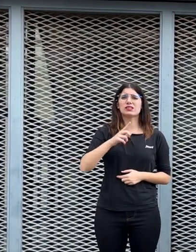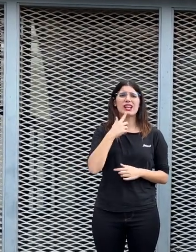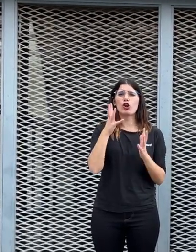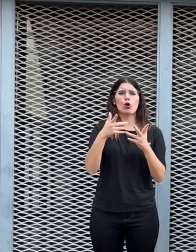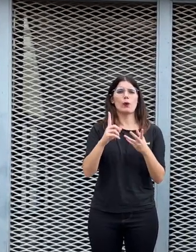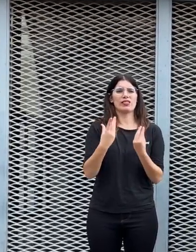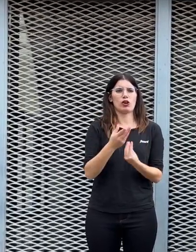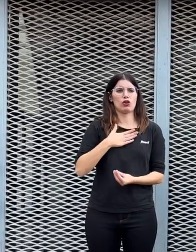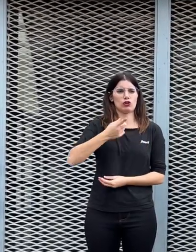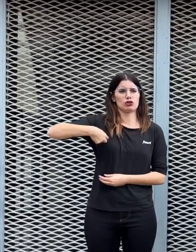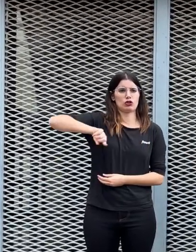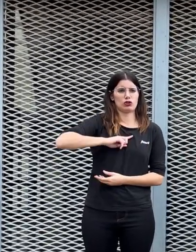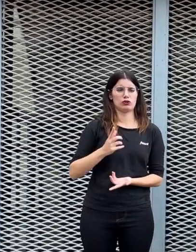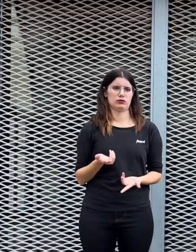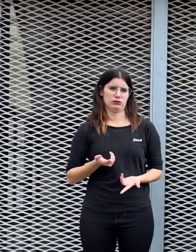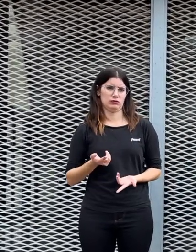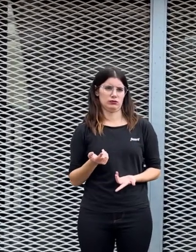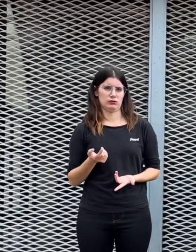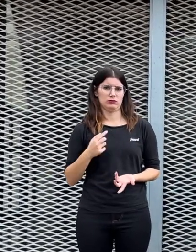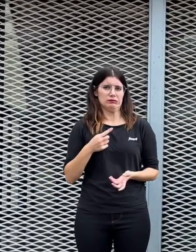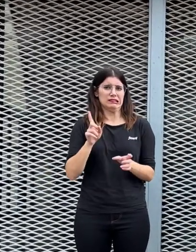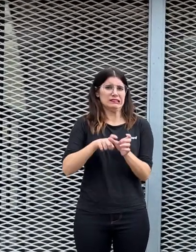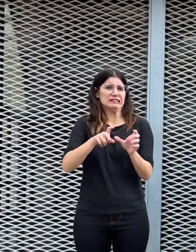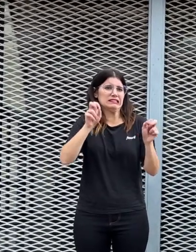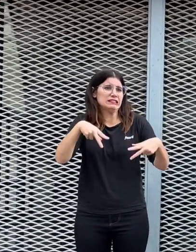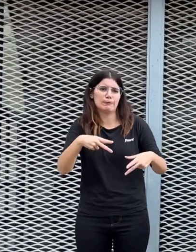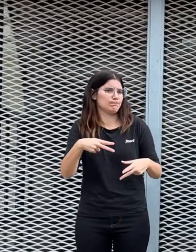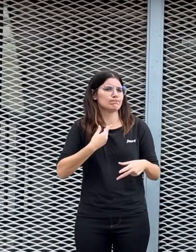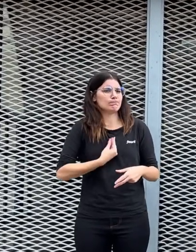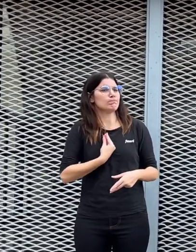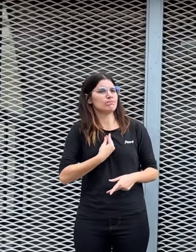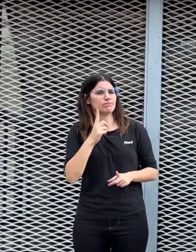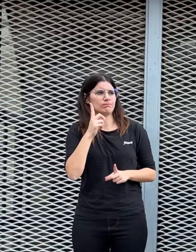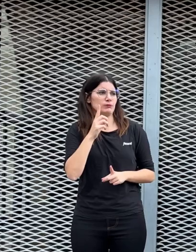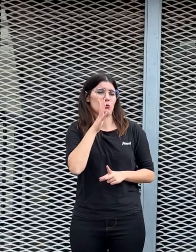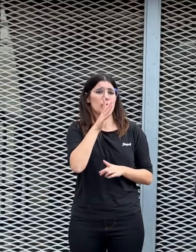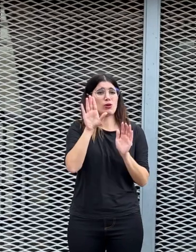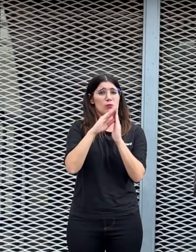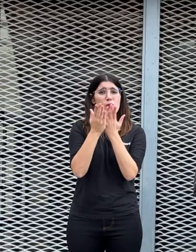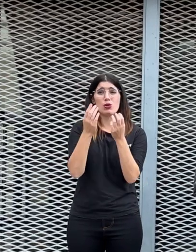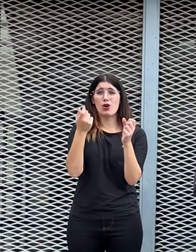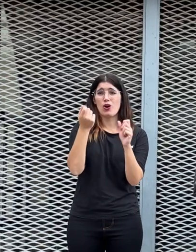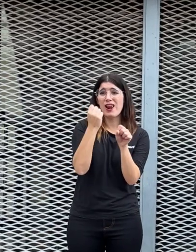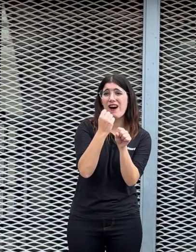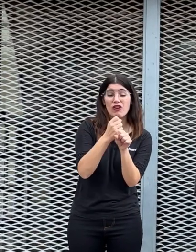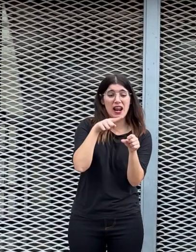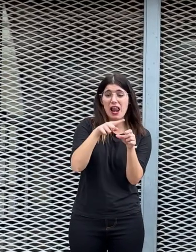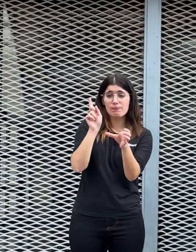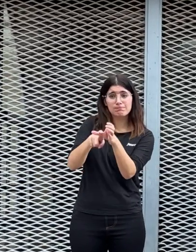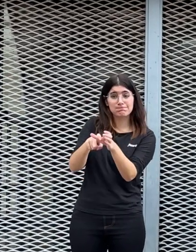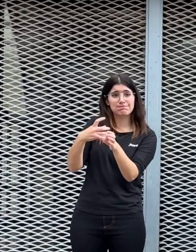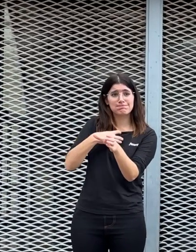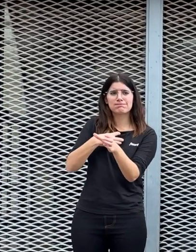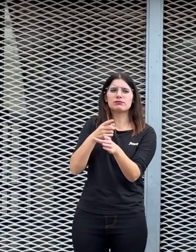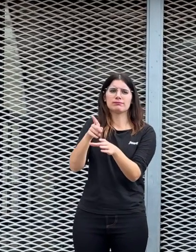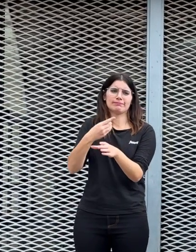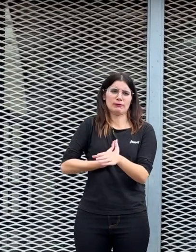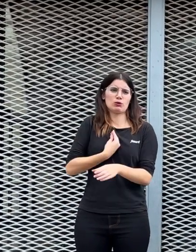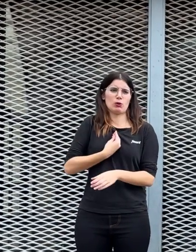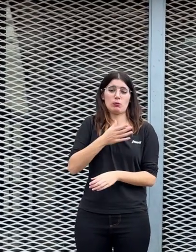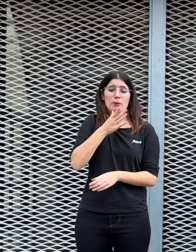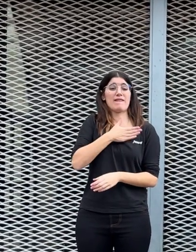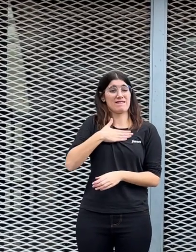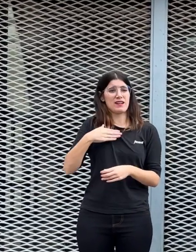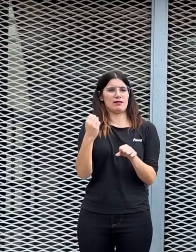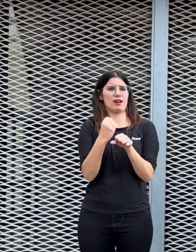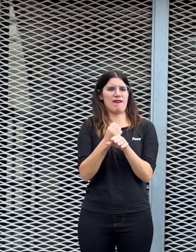nosotros. Que no cuenten con nosotros en el mundo laboral porque queremos trabajar y